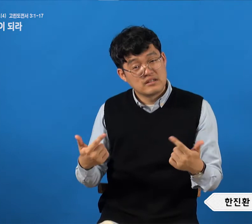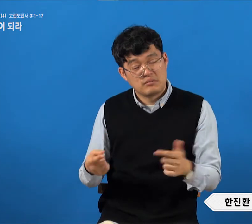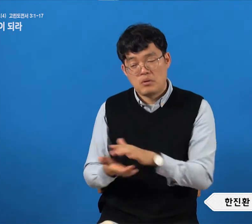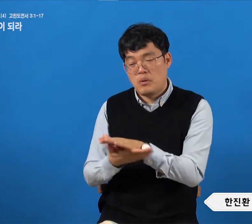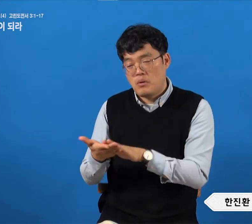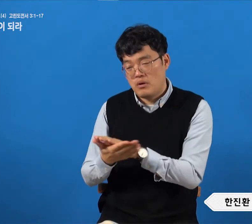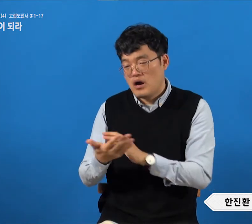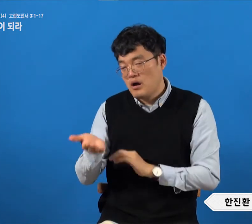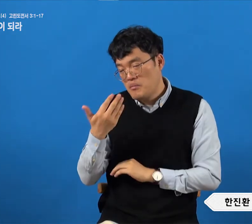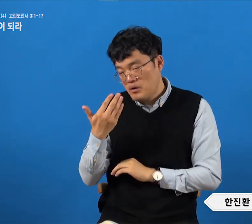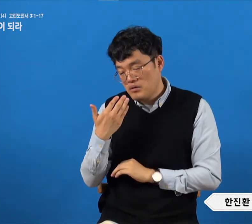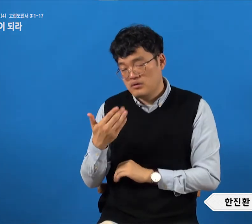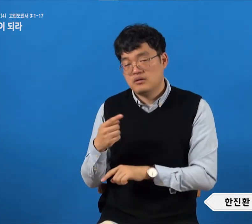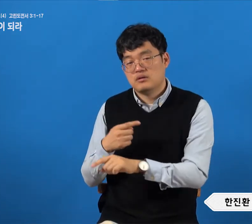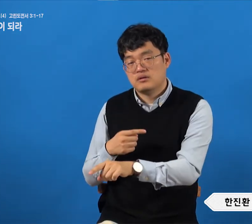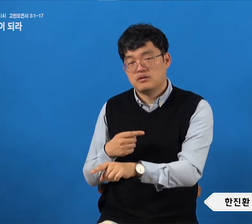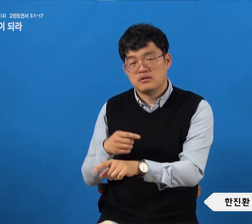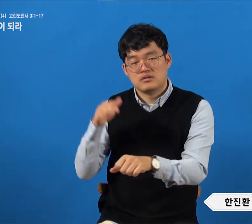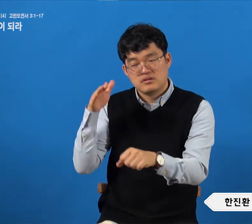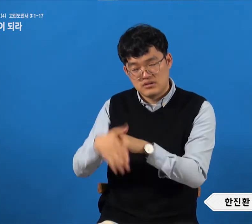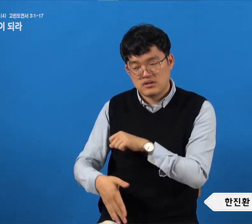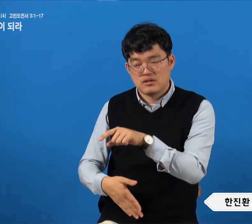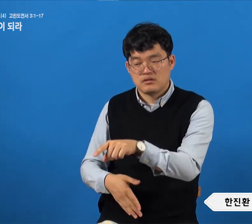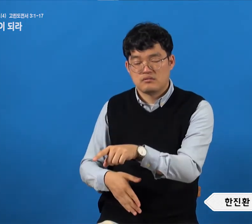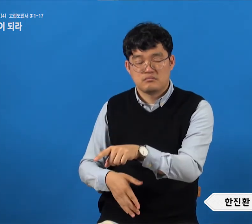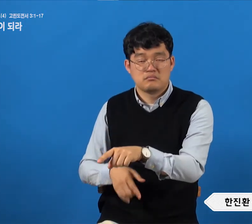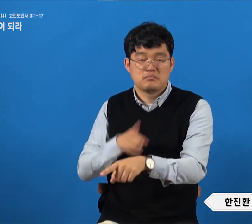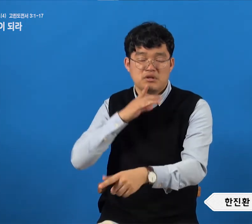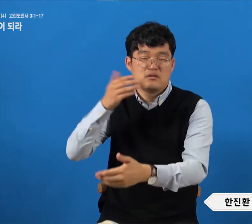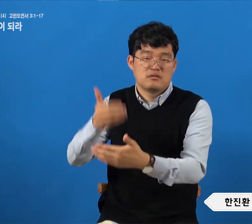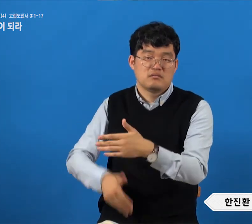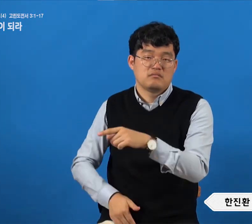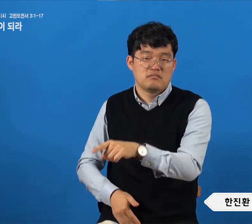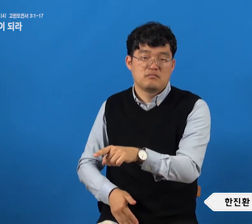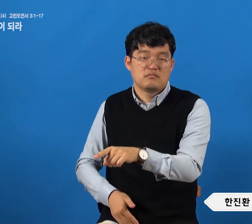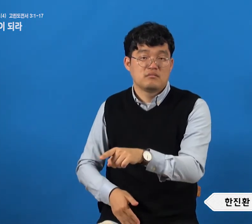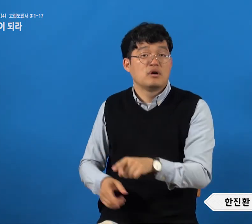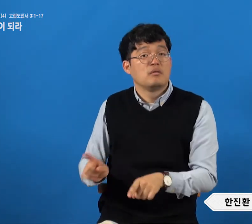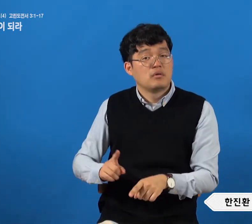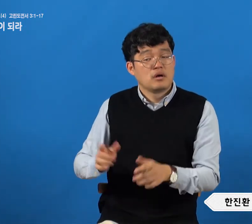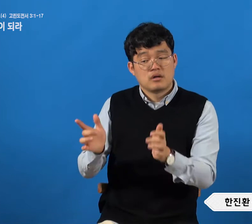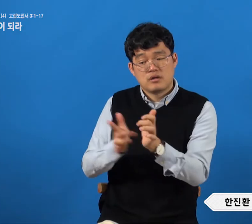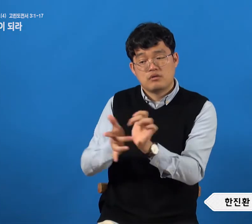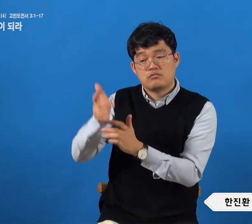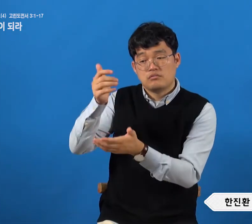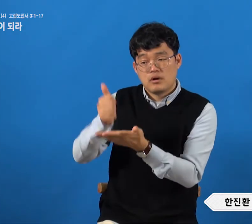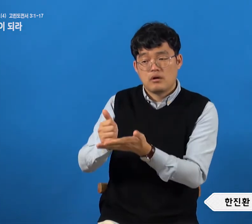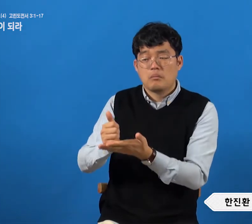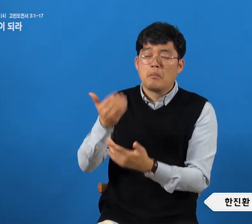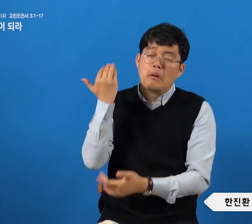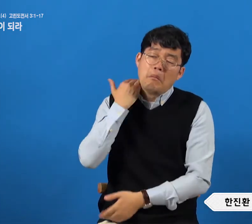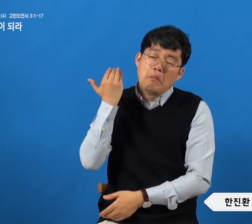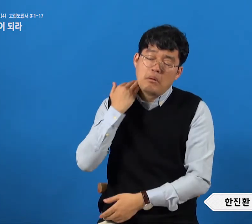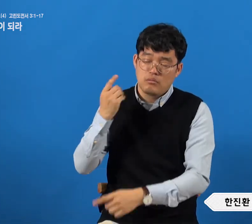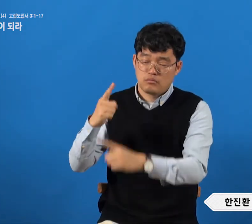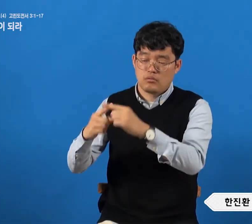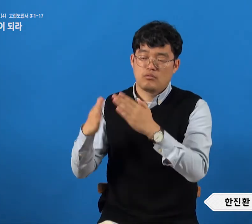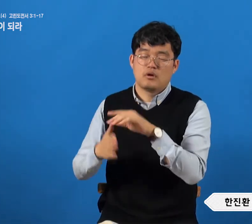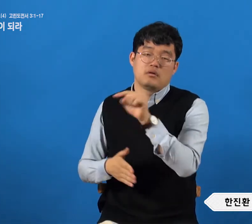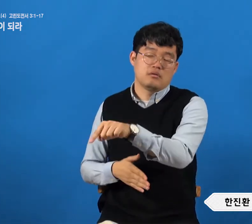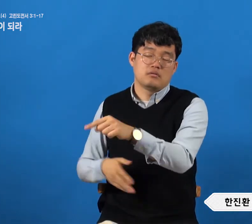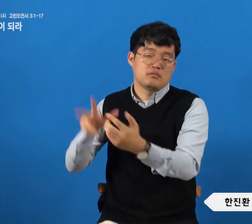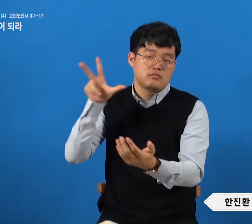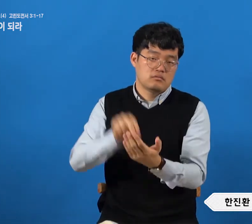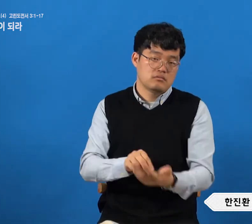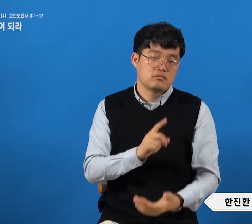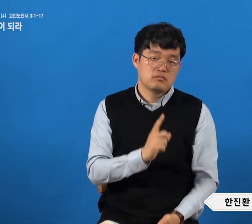늘 놀고 먹는 부르주아식 기독교로 전락해버립니다. 한마디로 예수가 보이지 않는 교회가 되어버리는